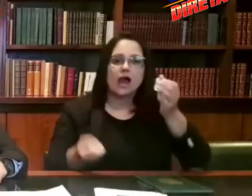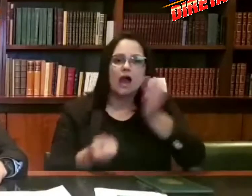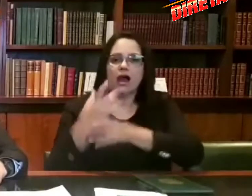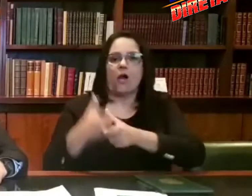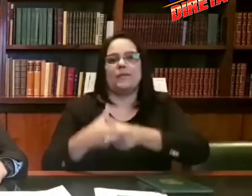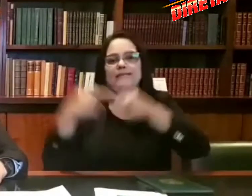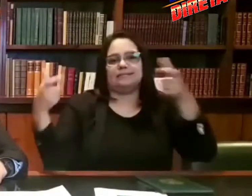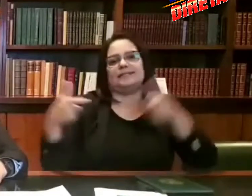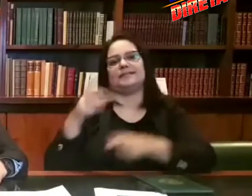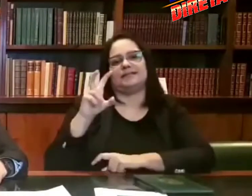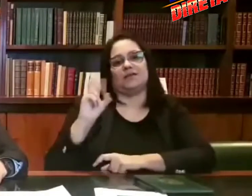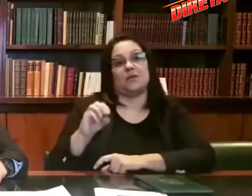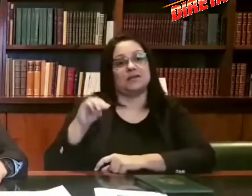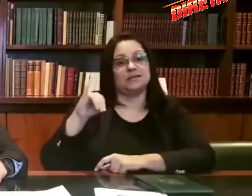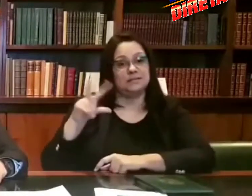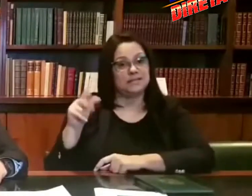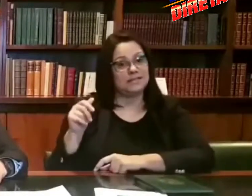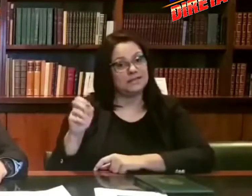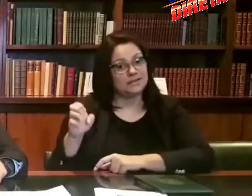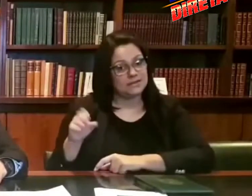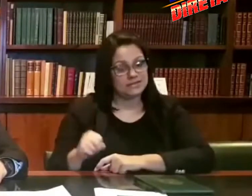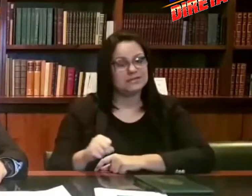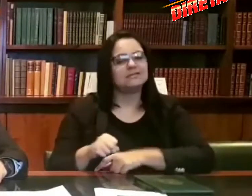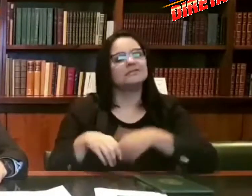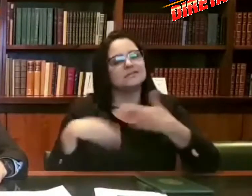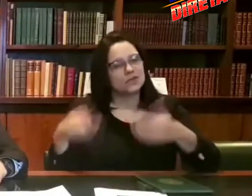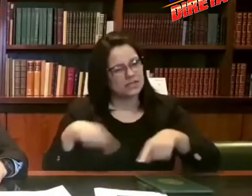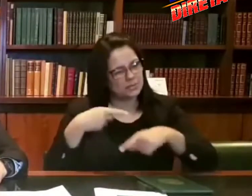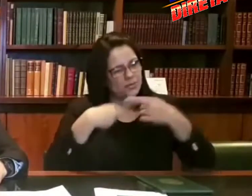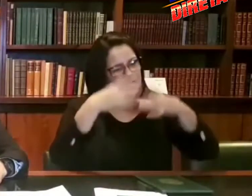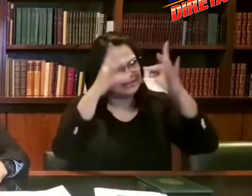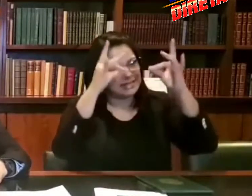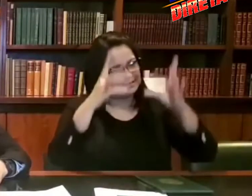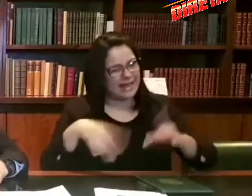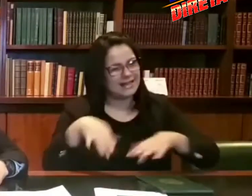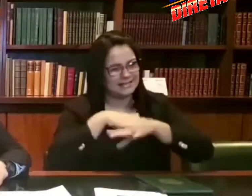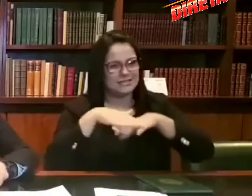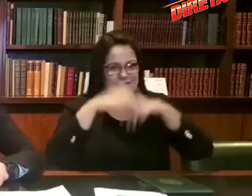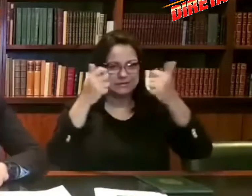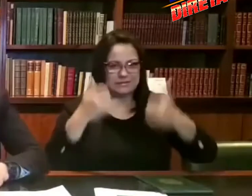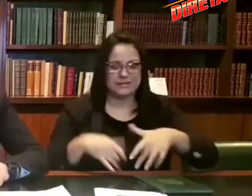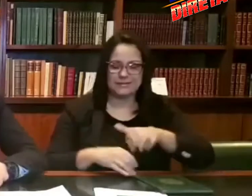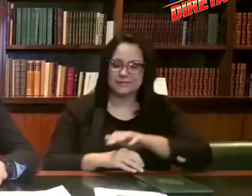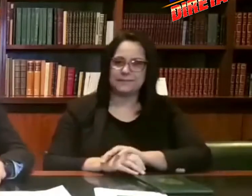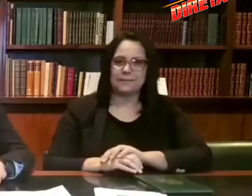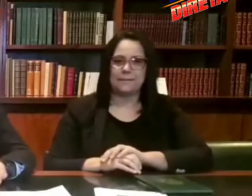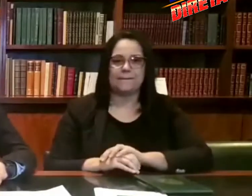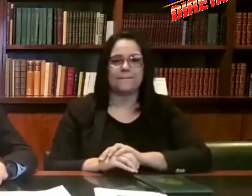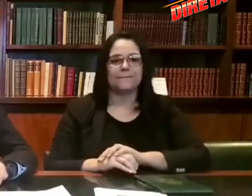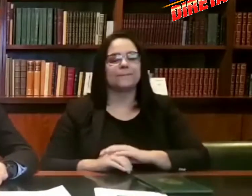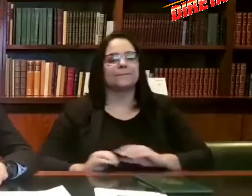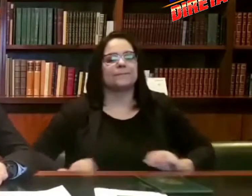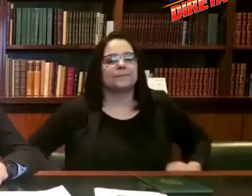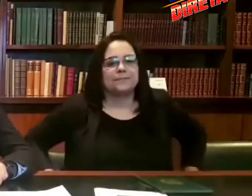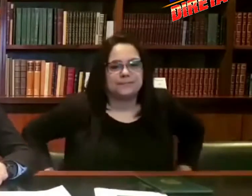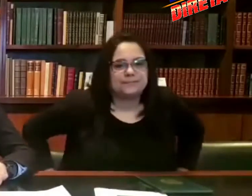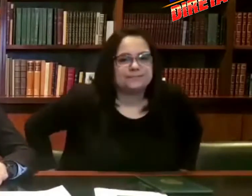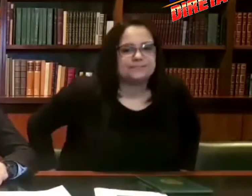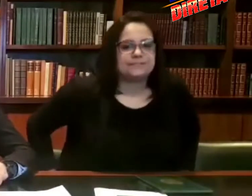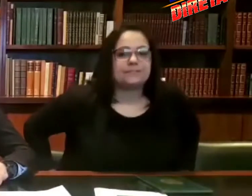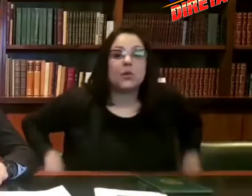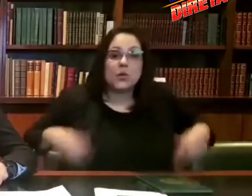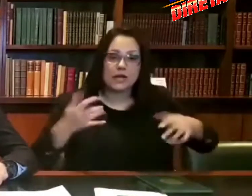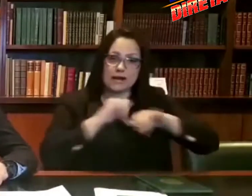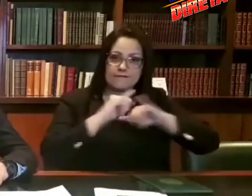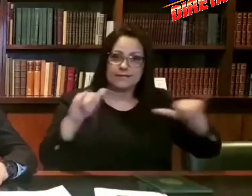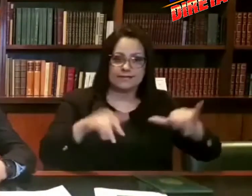segunda parcela. Mas, de novo, é um pouco mais de detalhe. Eu converso mais amanhã. Vamos continuar aqui. É uma notícia da área